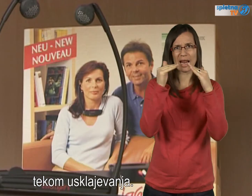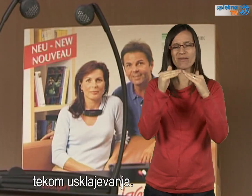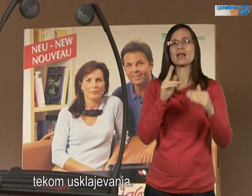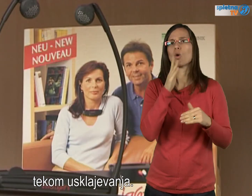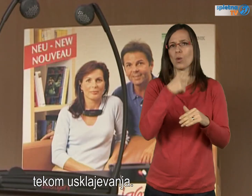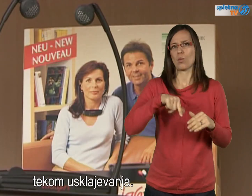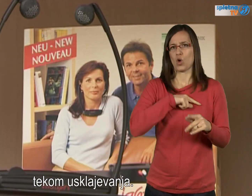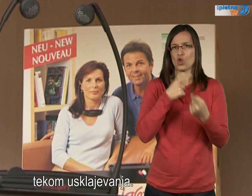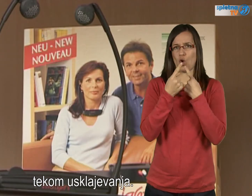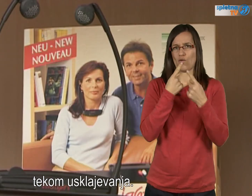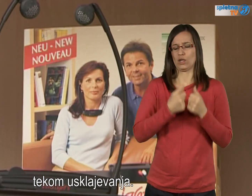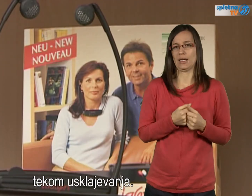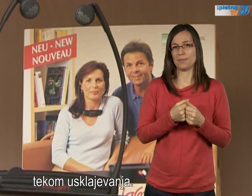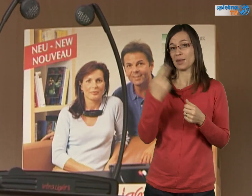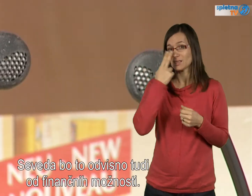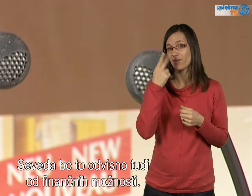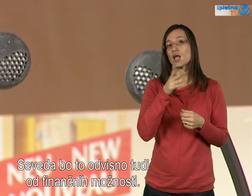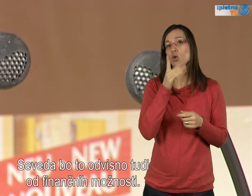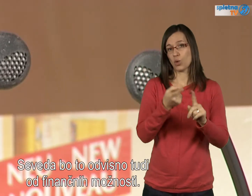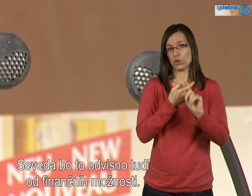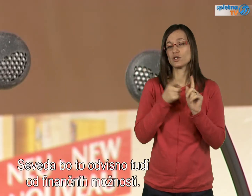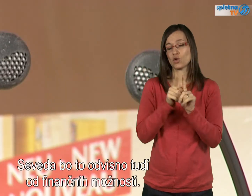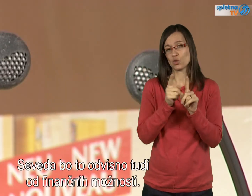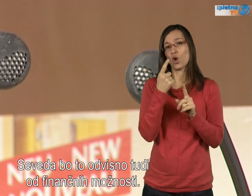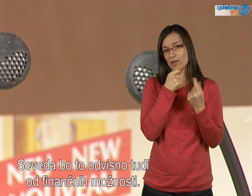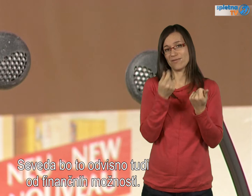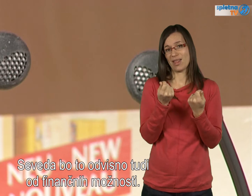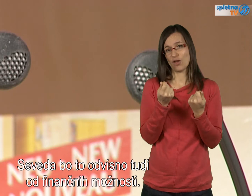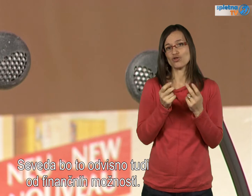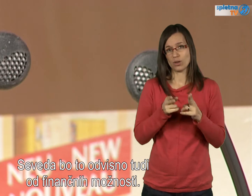se bomo dogovorili. Seveda bo to odvisno tudi od finančnih možnosti.